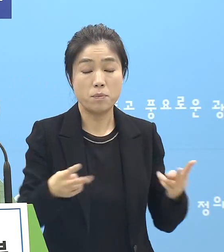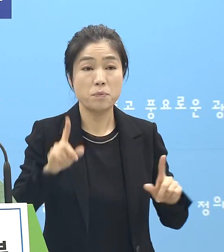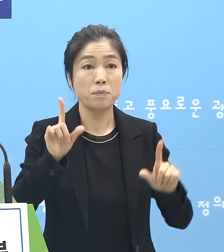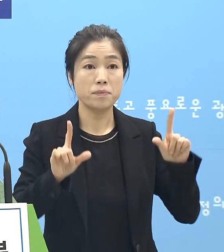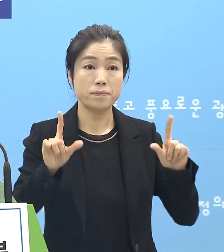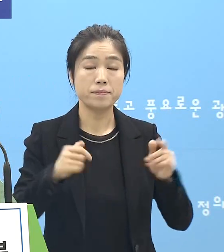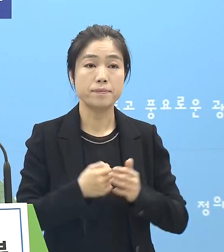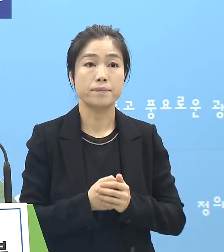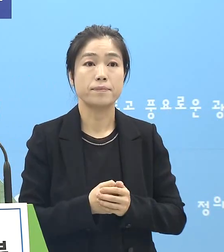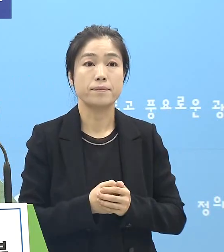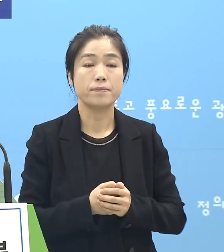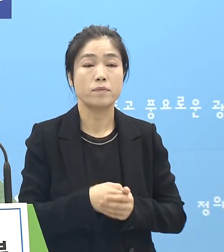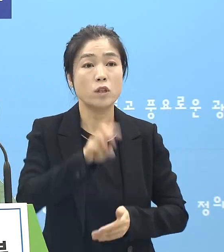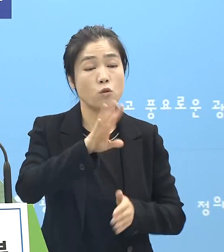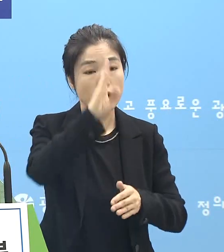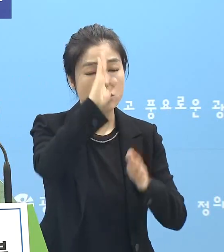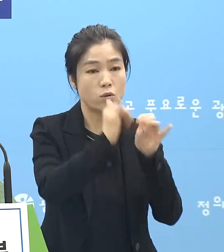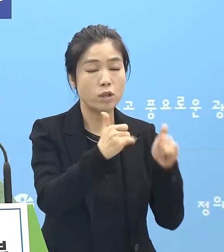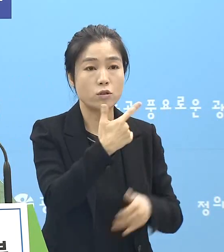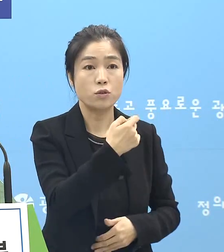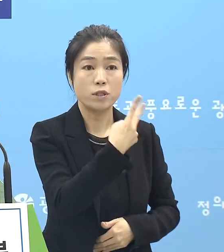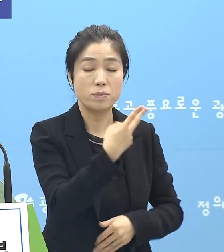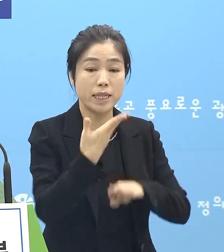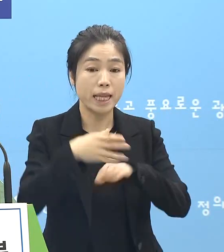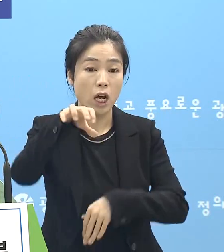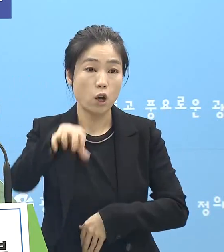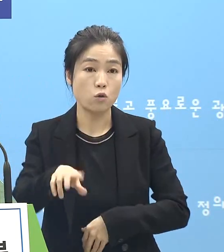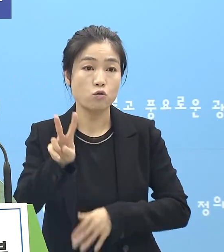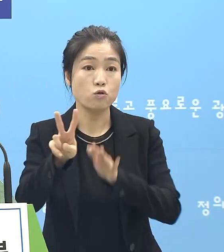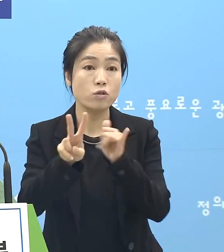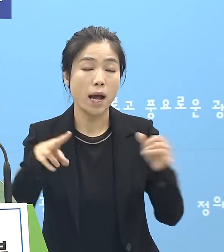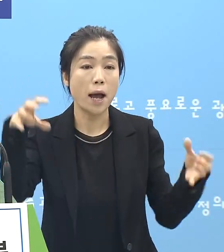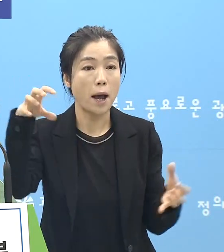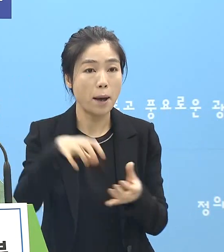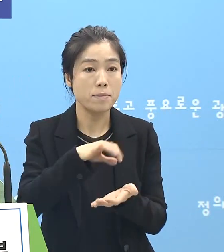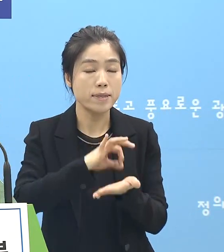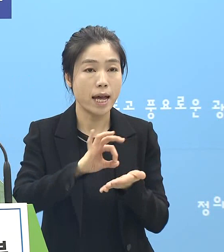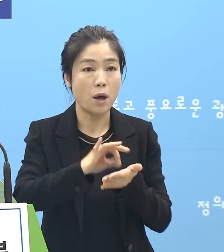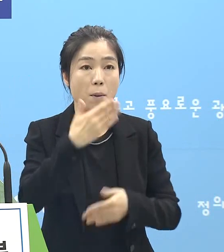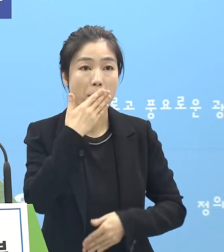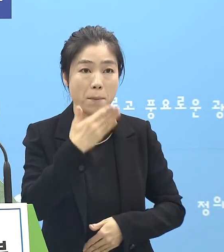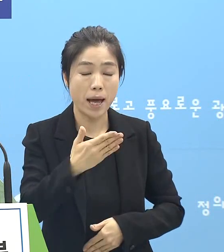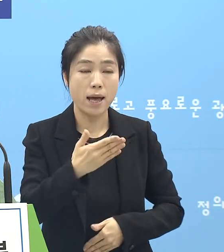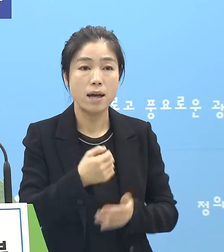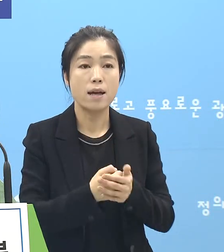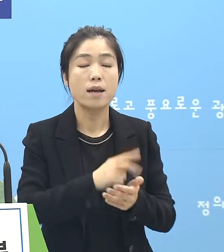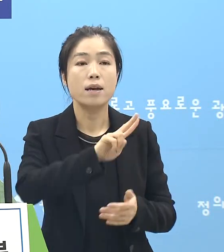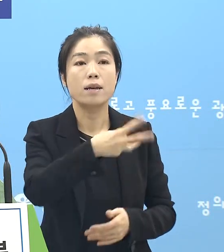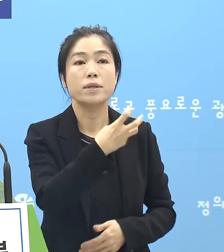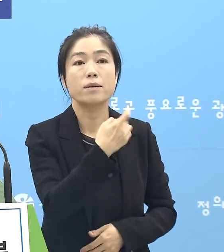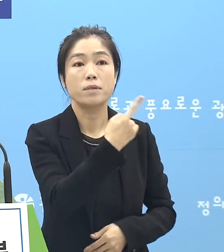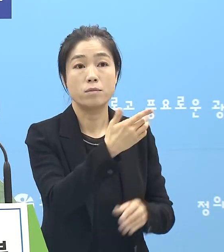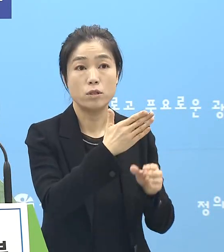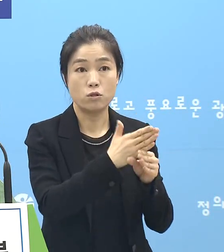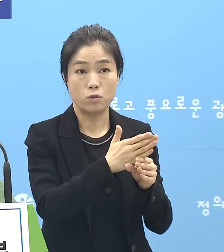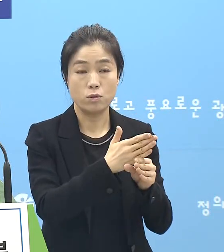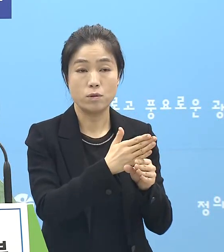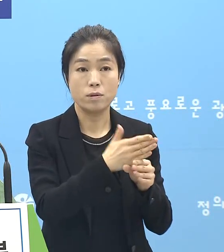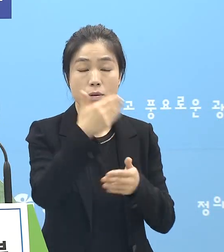현황입니다. 우리 광주 환자 62명, 타시도 환자 2명에서 총 가용 병상 수 231병상